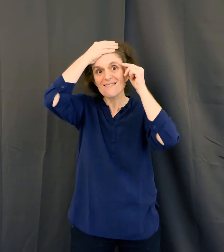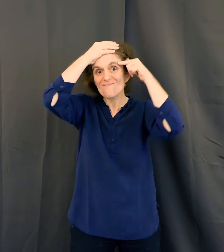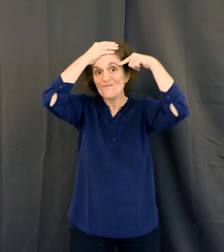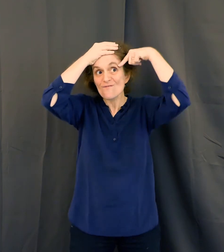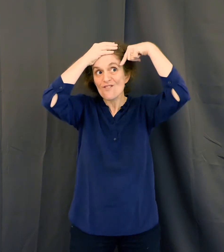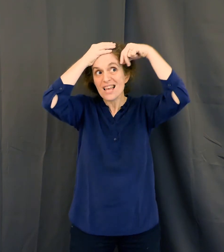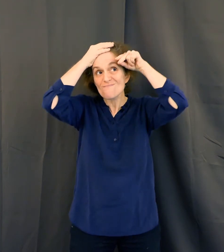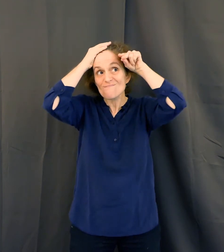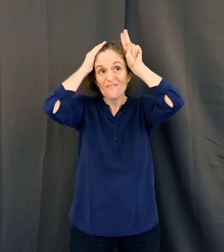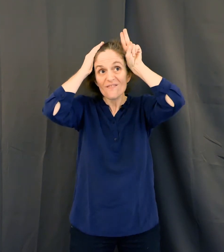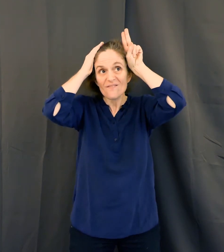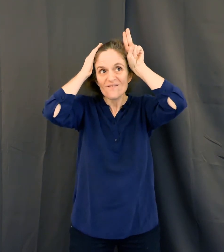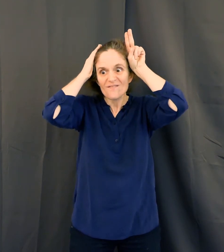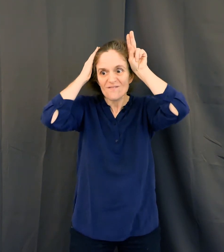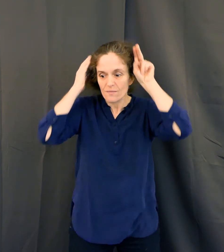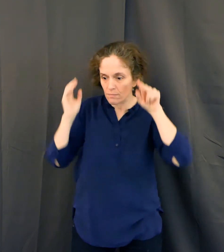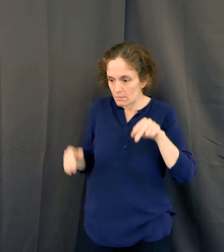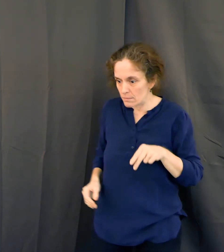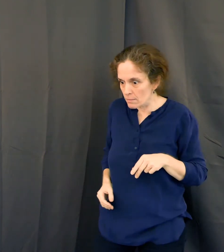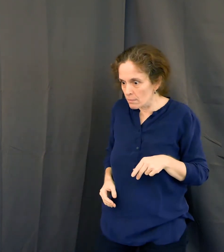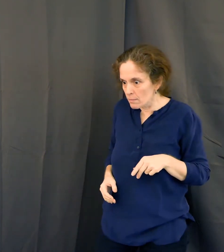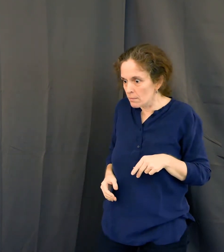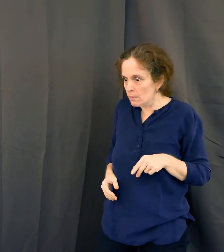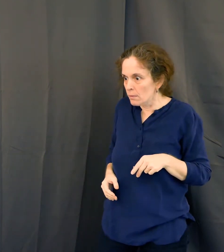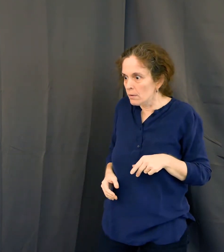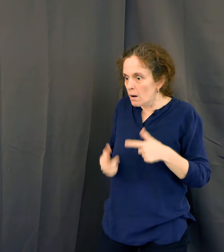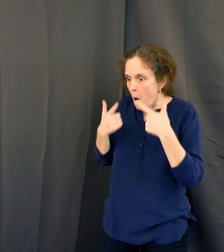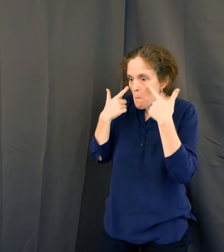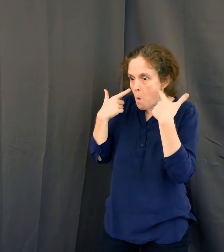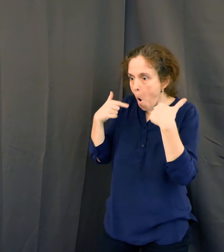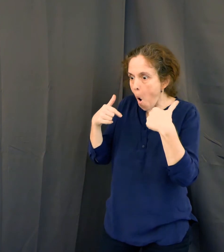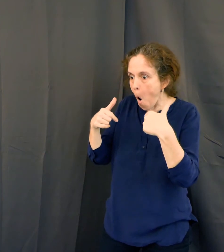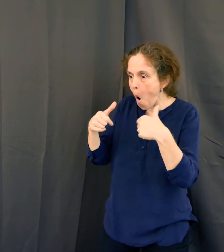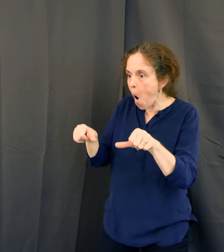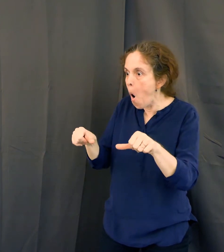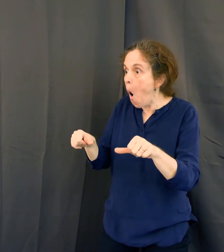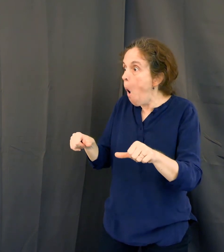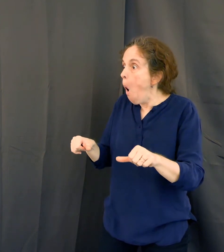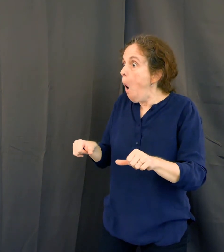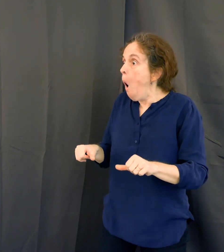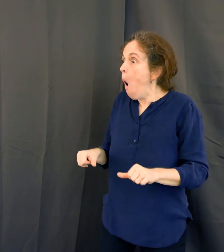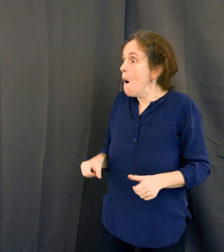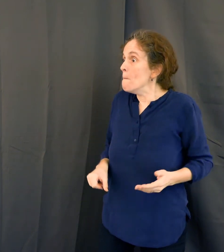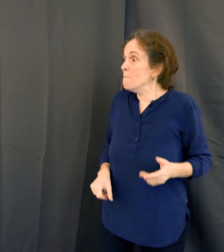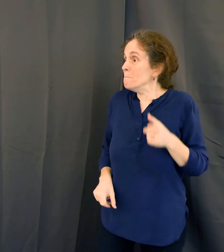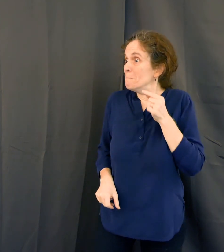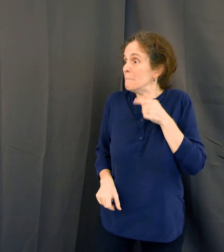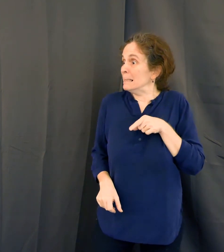Dans toutes ses pensées, il a oublié de dissimuler ses oreilles de chat. Les rats se